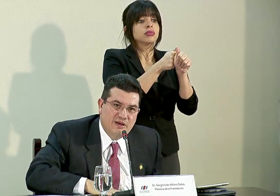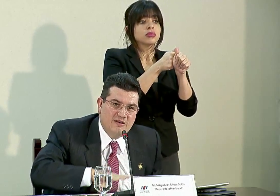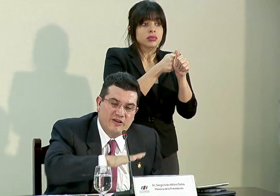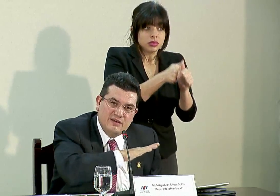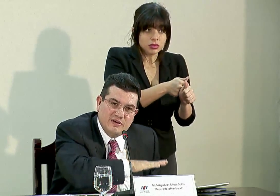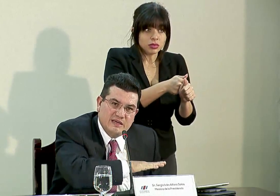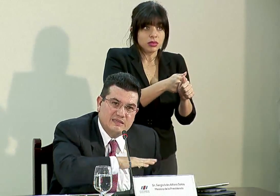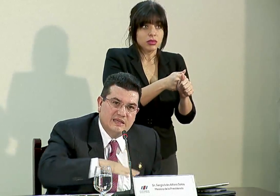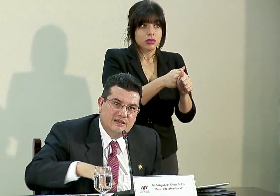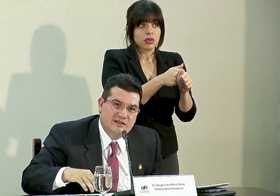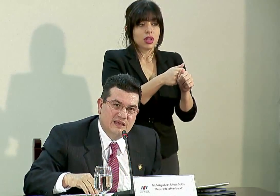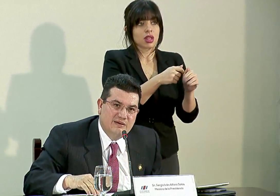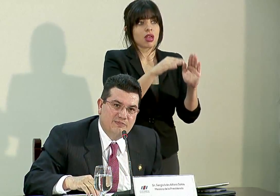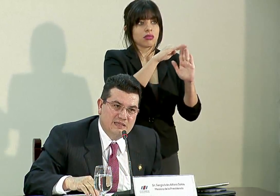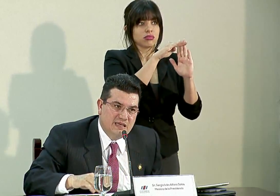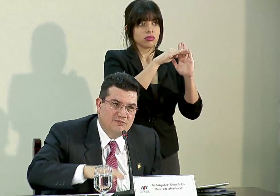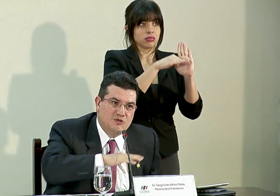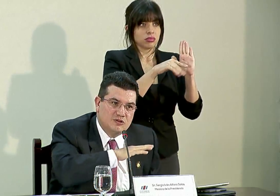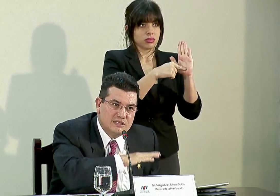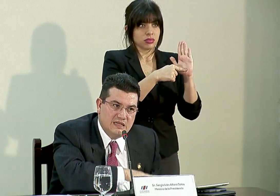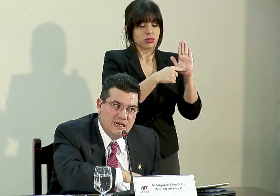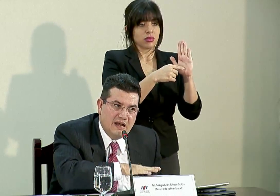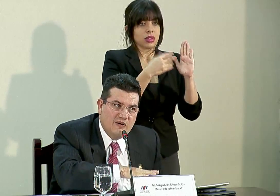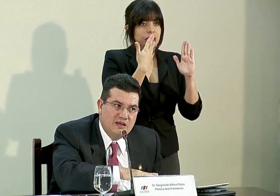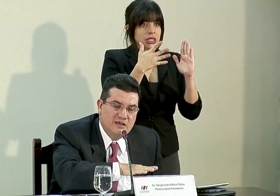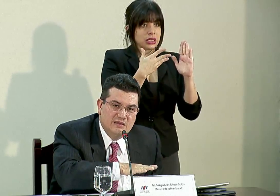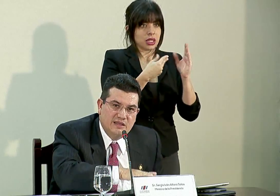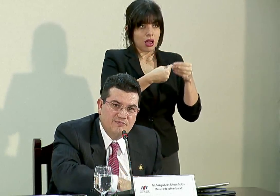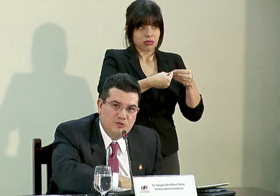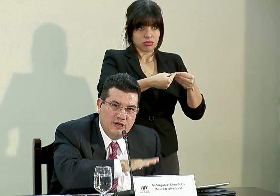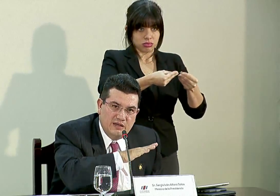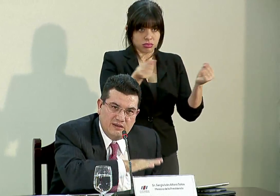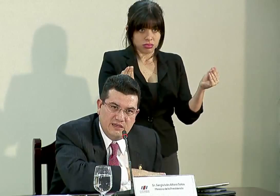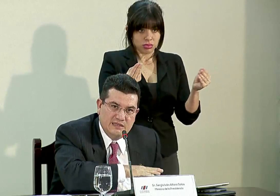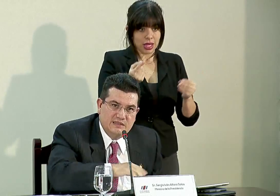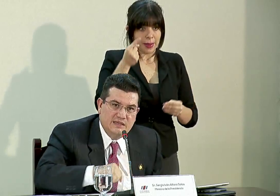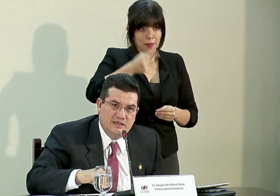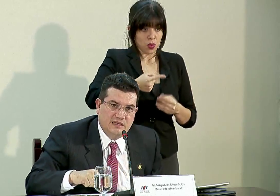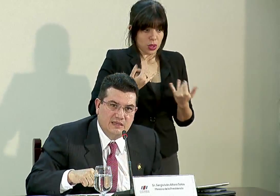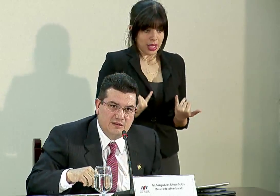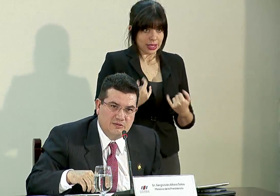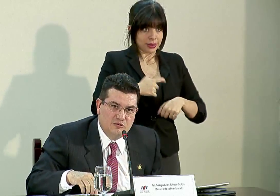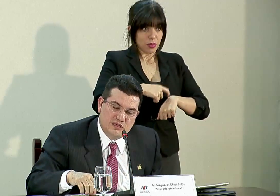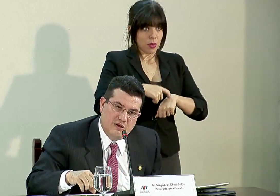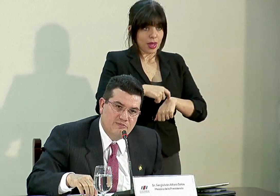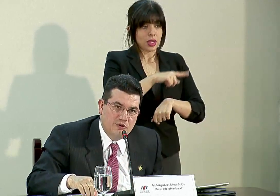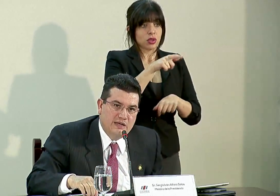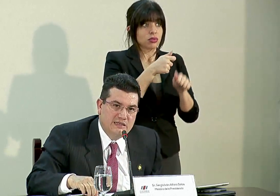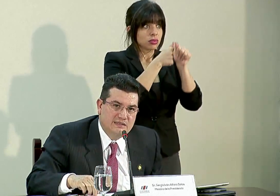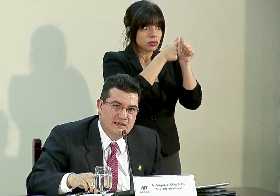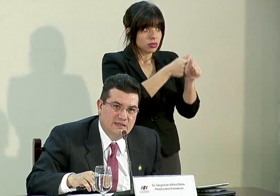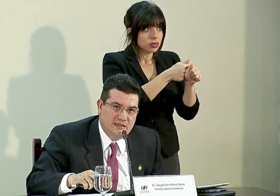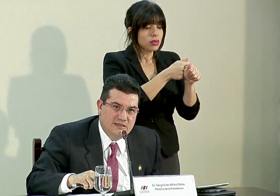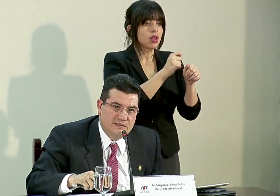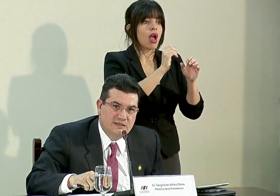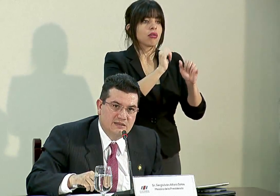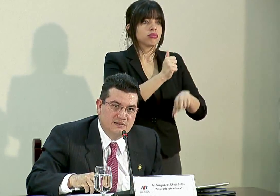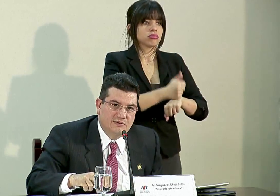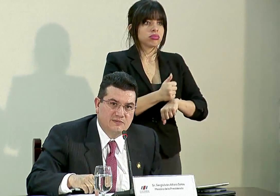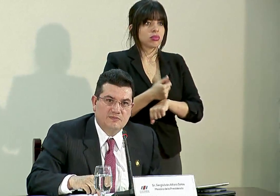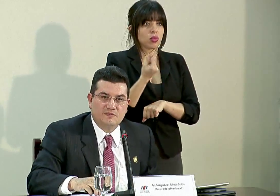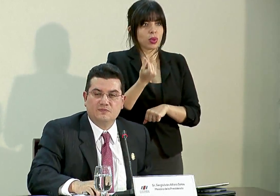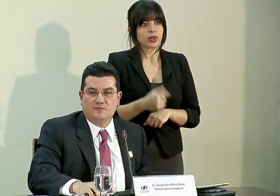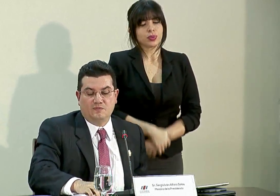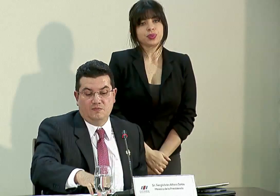régimen de preceptos que se le acaba de imponer en este o se le va a imponer en esta directriz